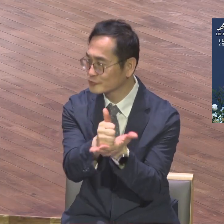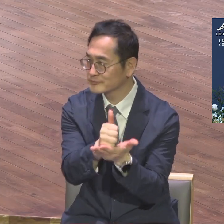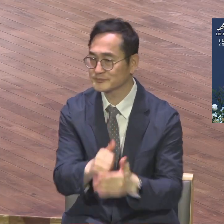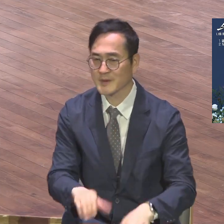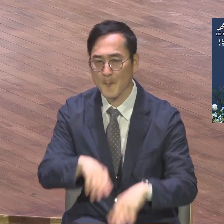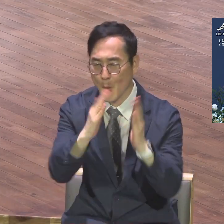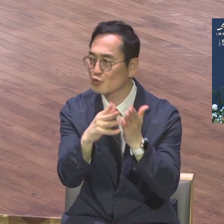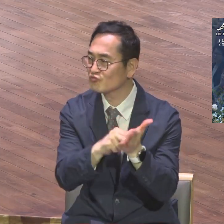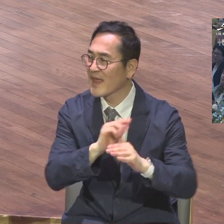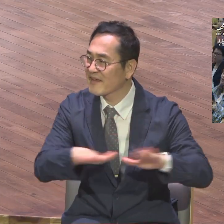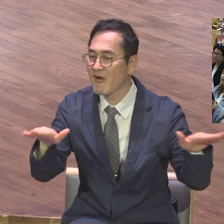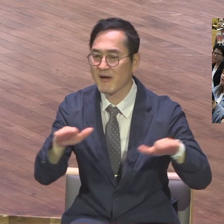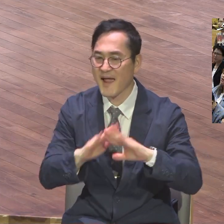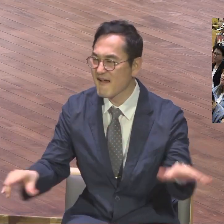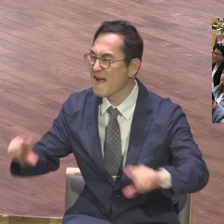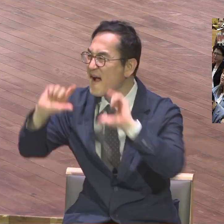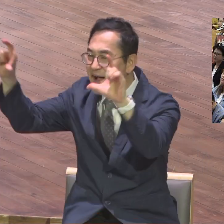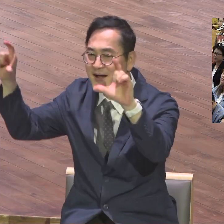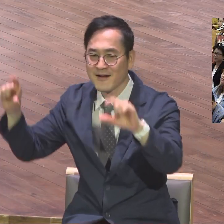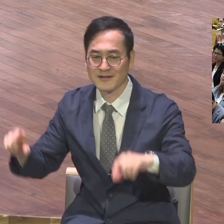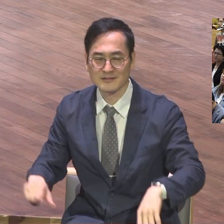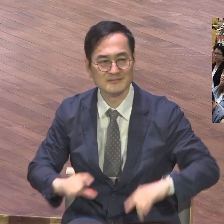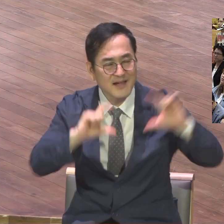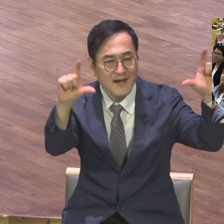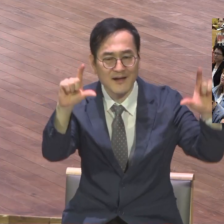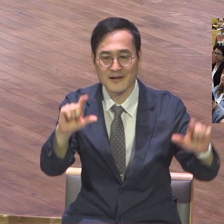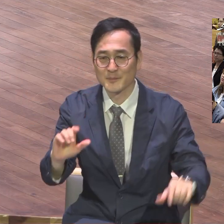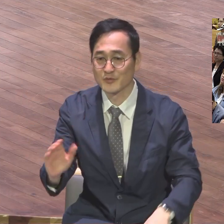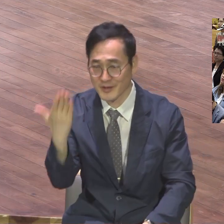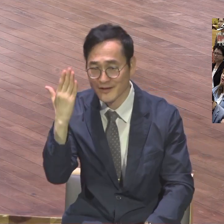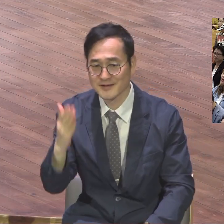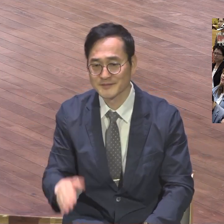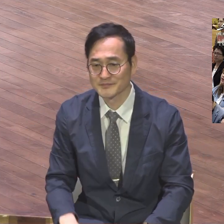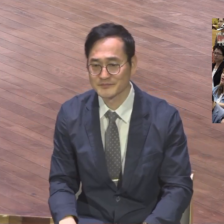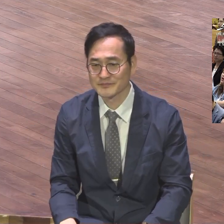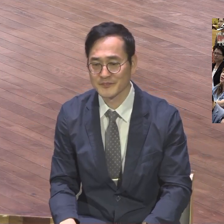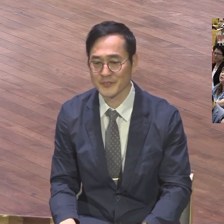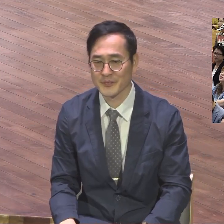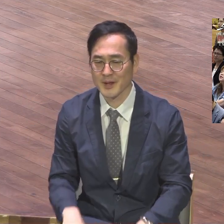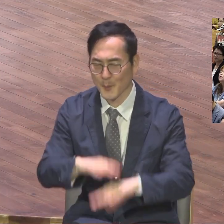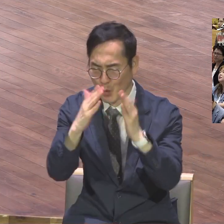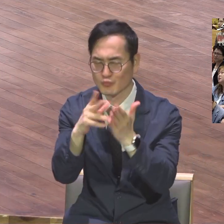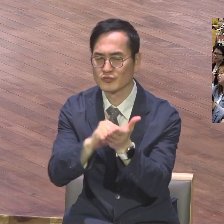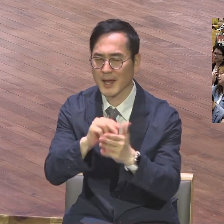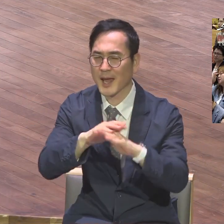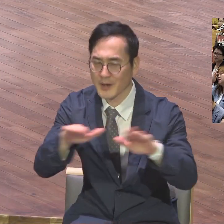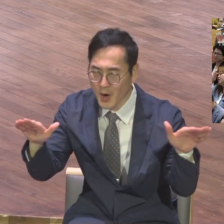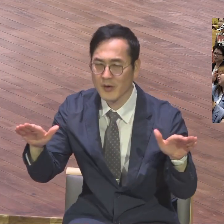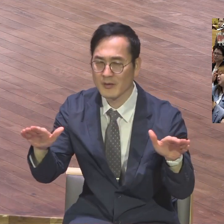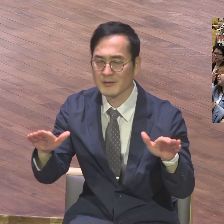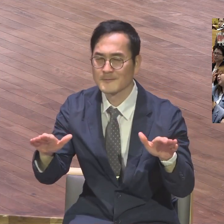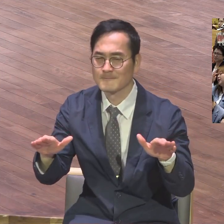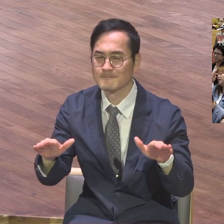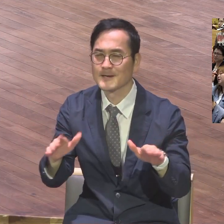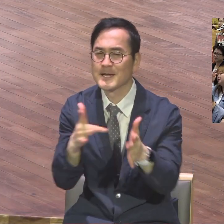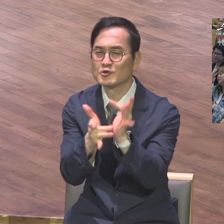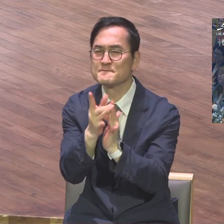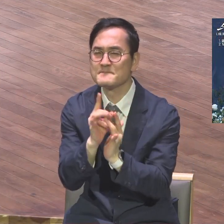그리스도는 모든 문제 해결자. 이것도 그리스도께서 해결하여 주옵소서. 모든 문제 해결되심을 보게 하여 주옵소서.